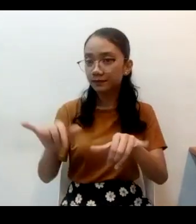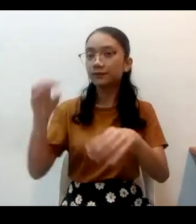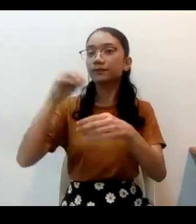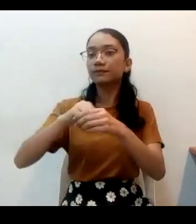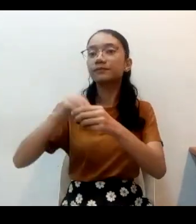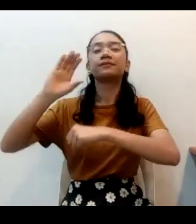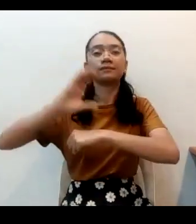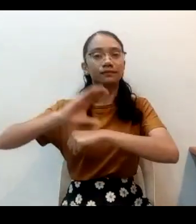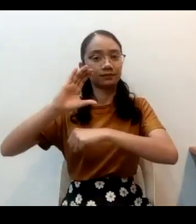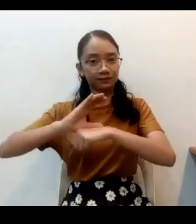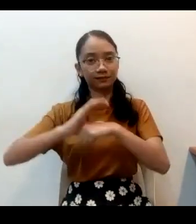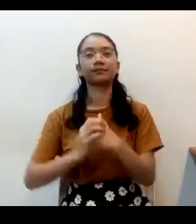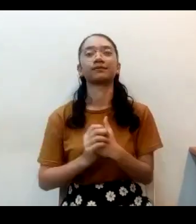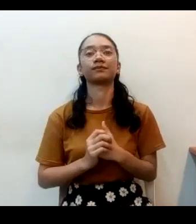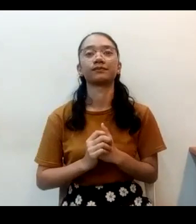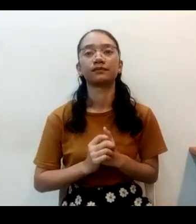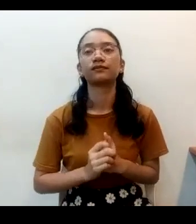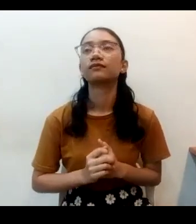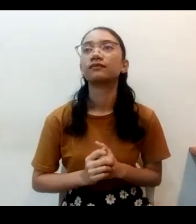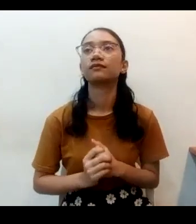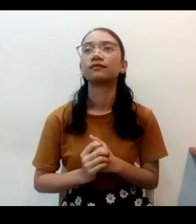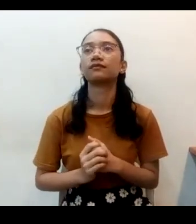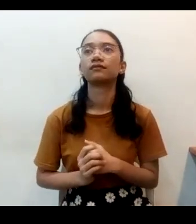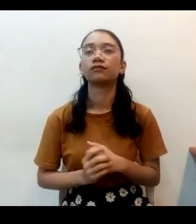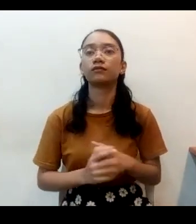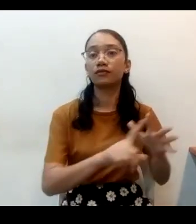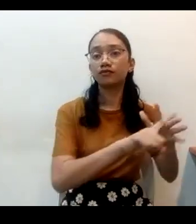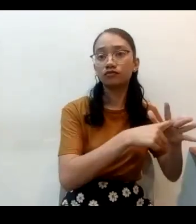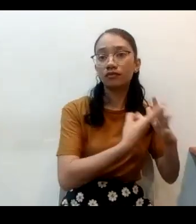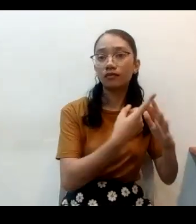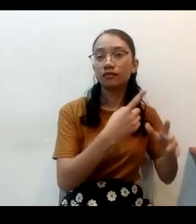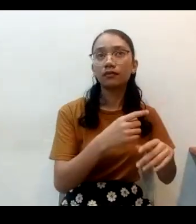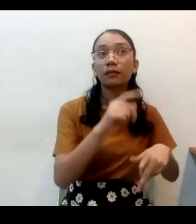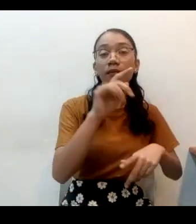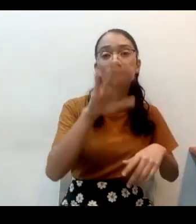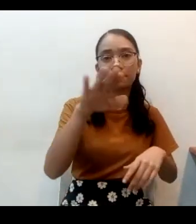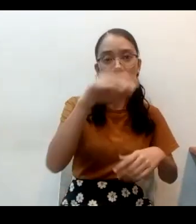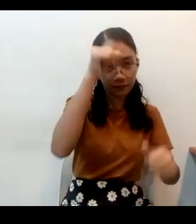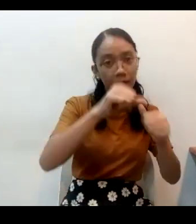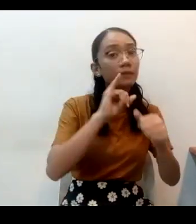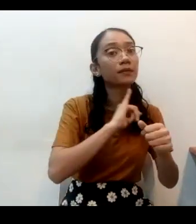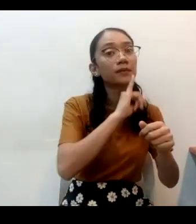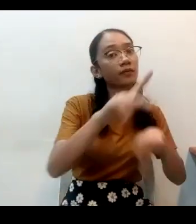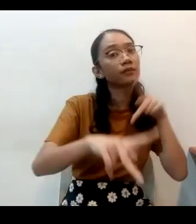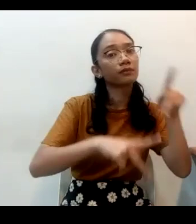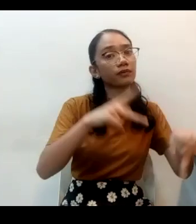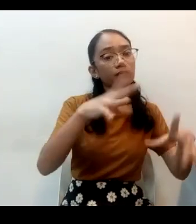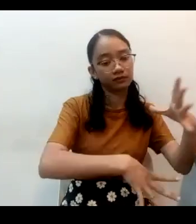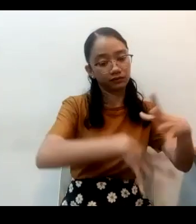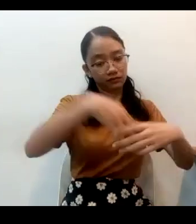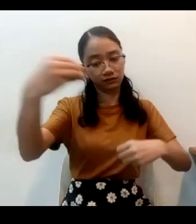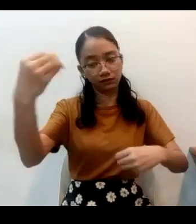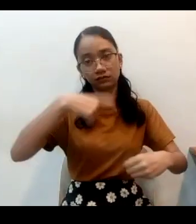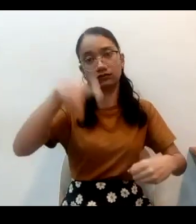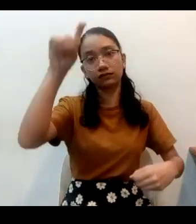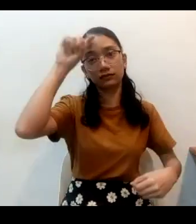kailangan po natin manatili sa church. And at the beginning, when they get out of the Egypt, these people really